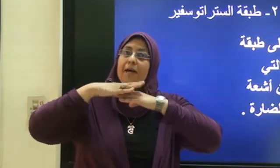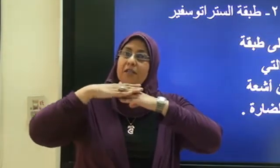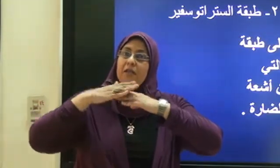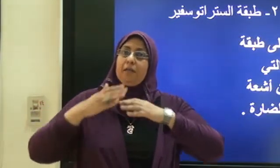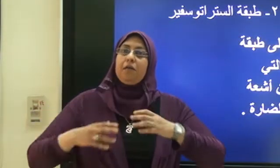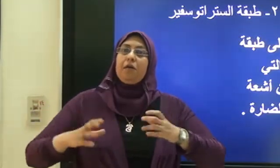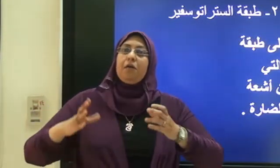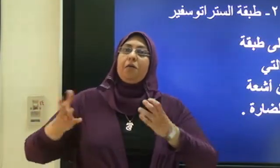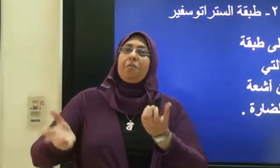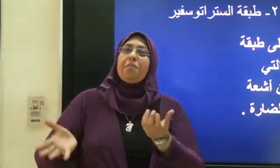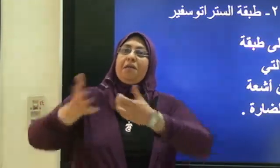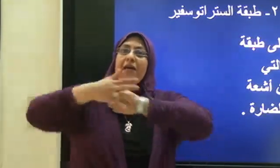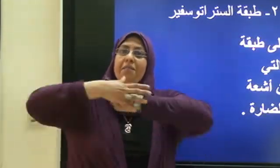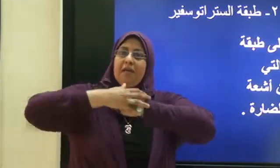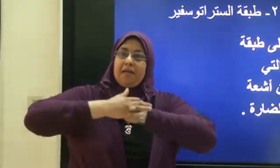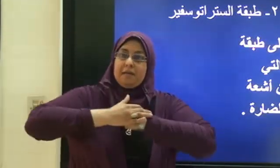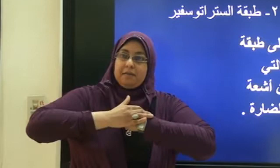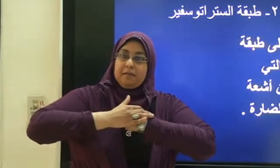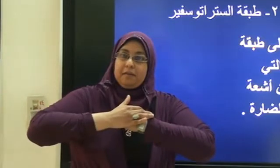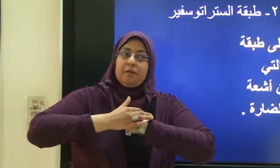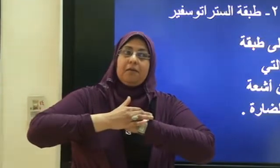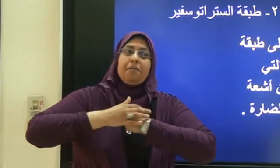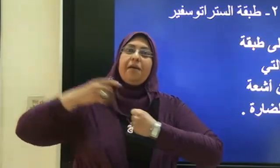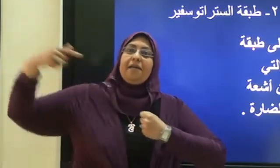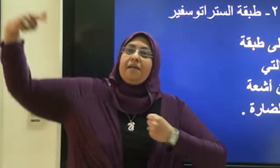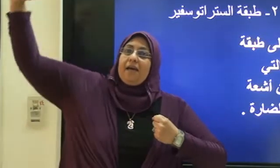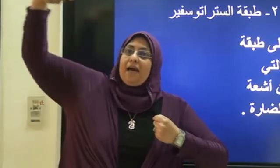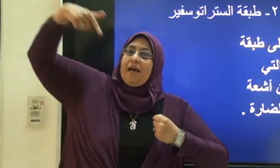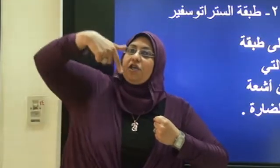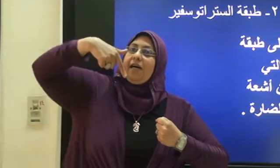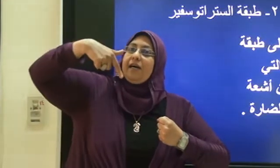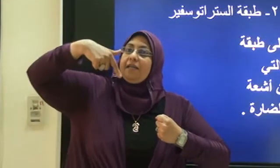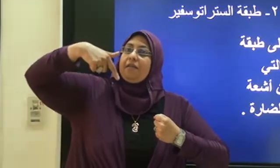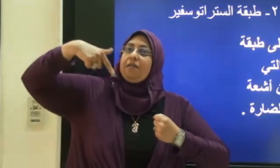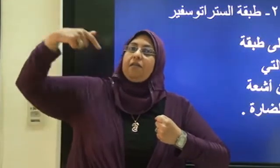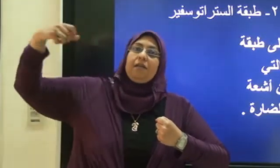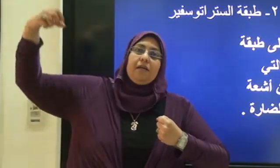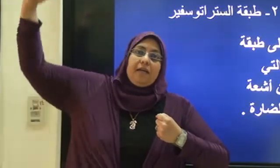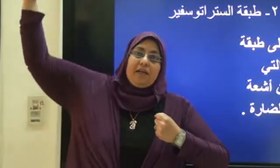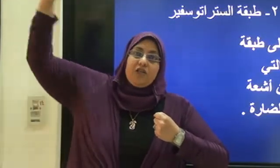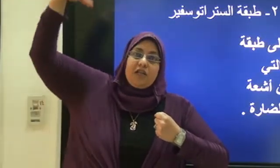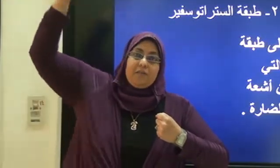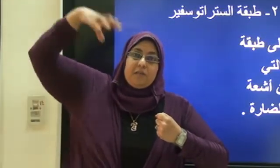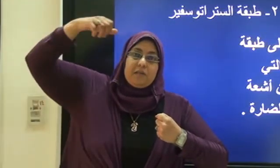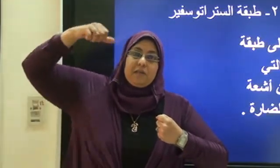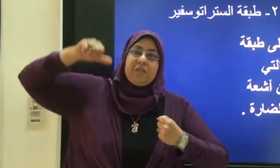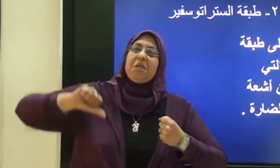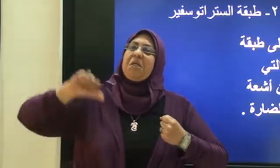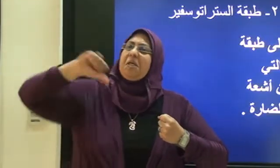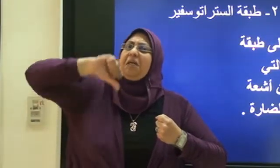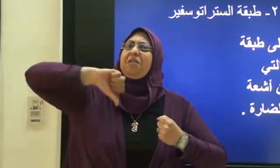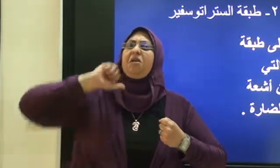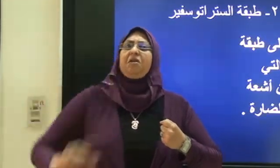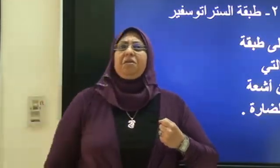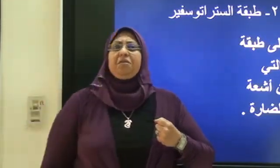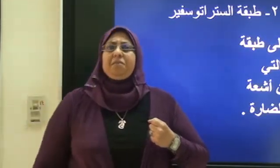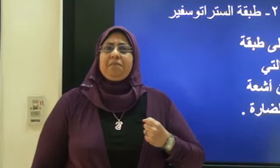دي بتحمينا من أشعة الشمس الضاربة،